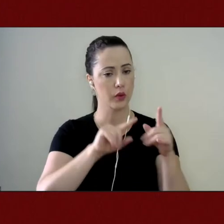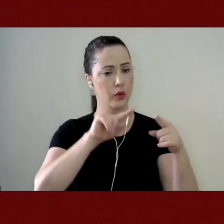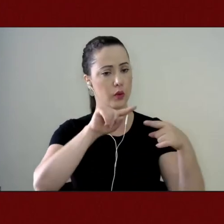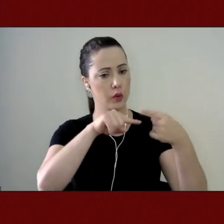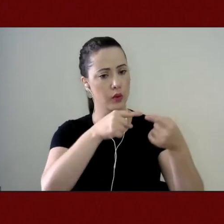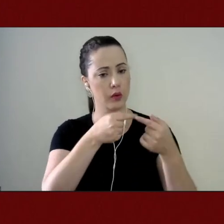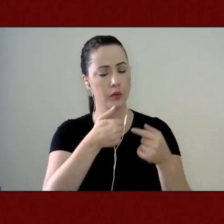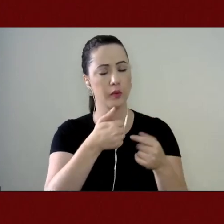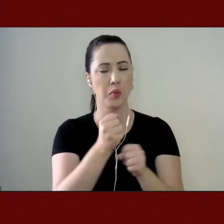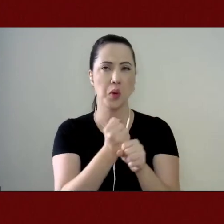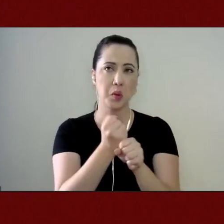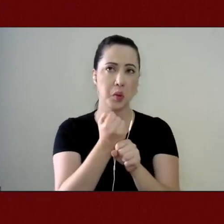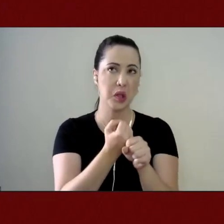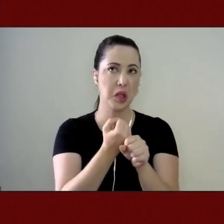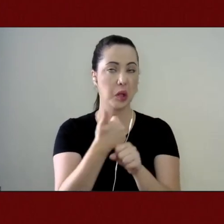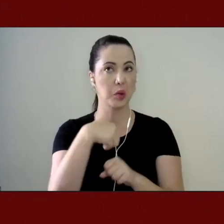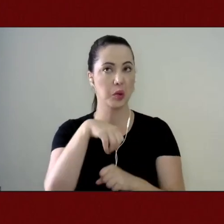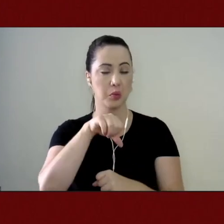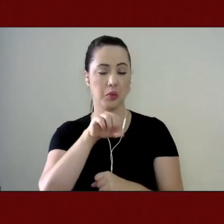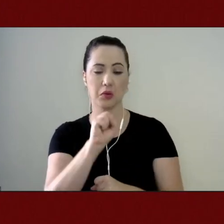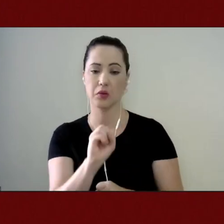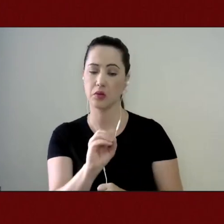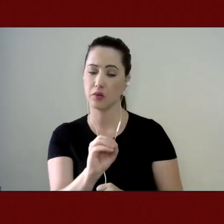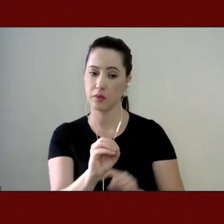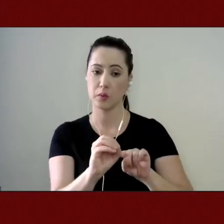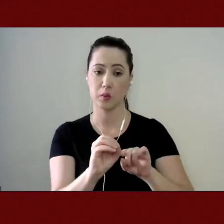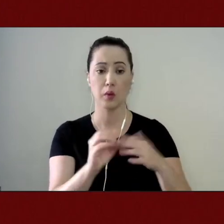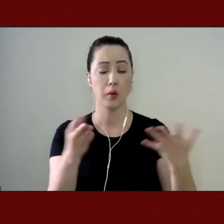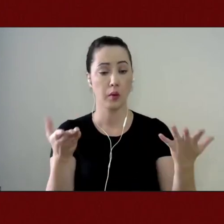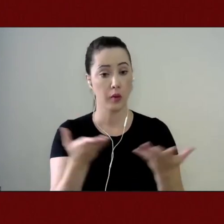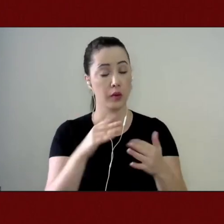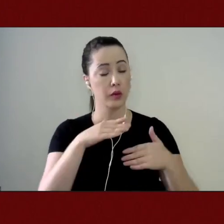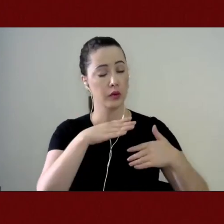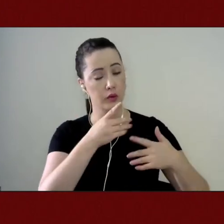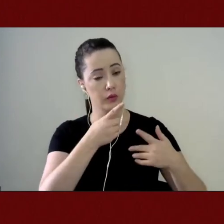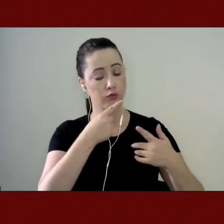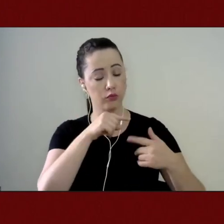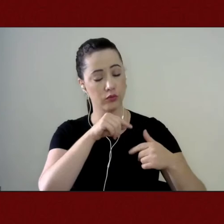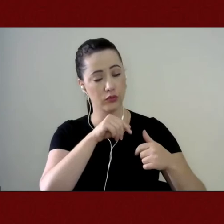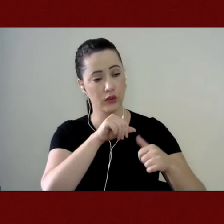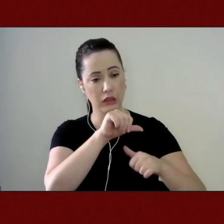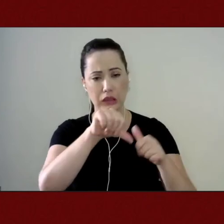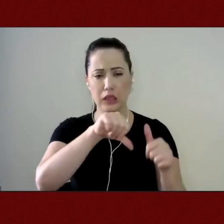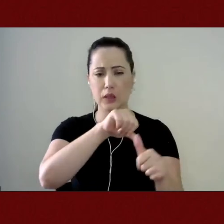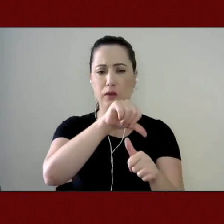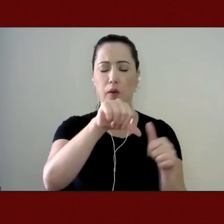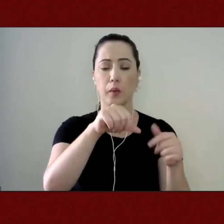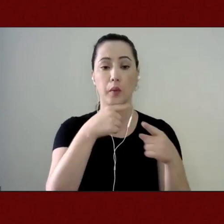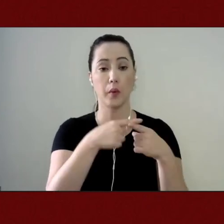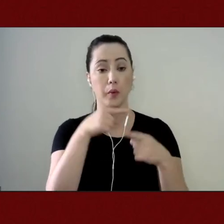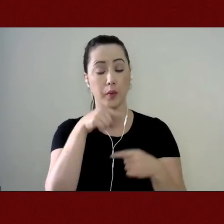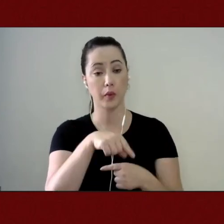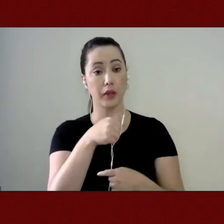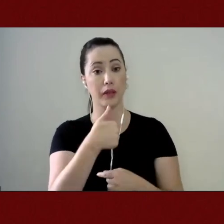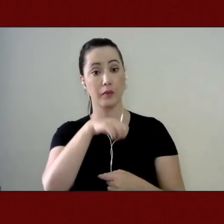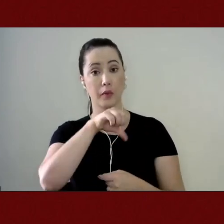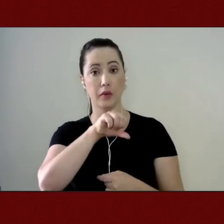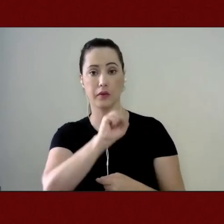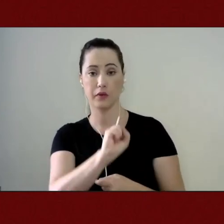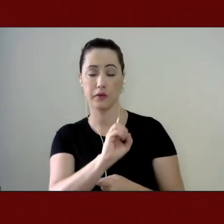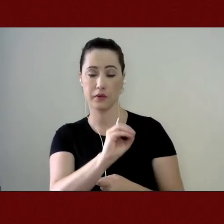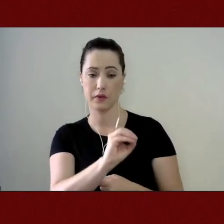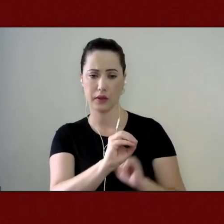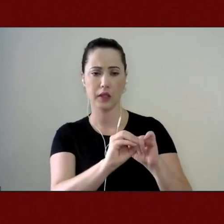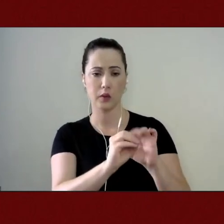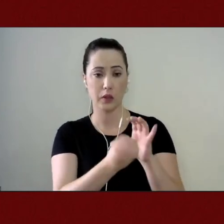anos 80 passou por uma grande transformação, porque ali nascia o PT, que passou